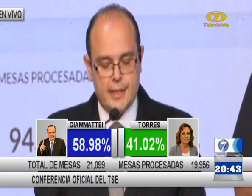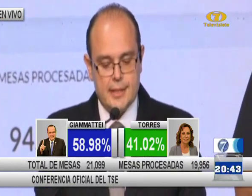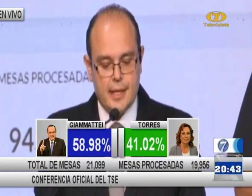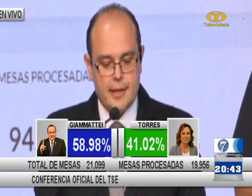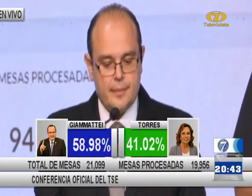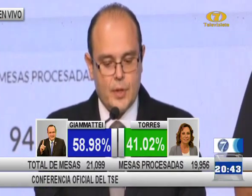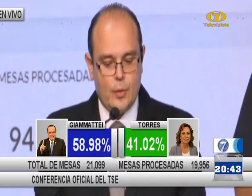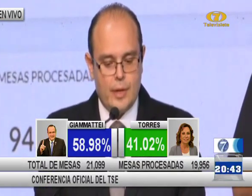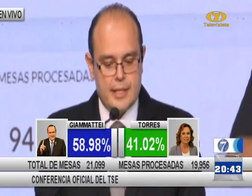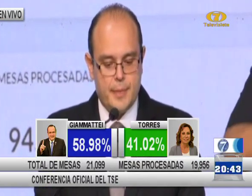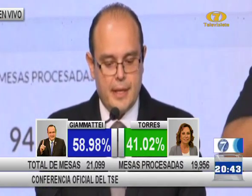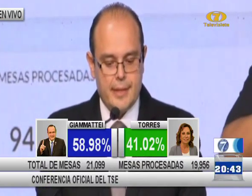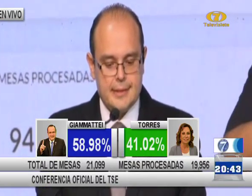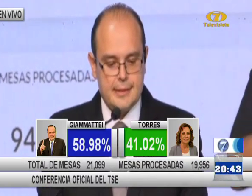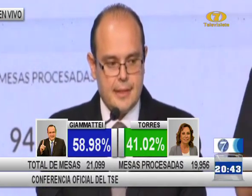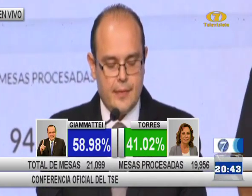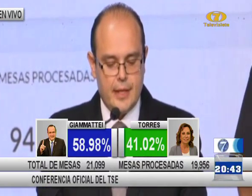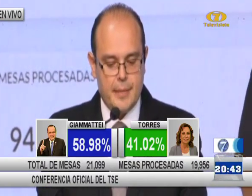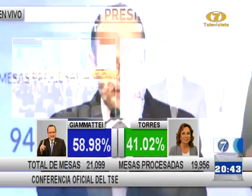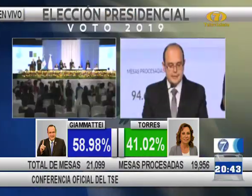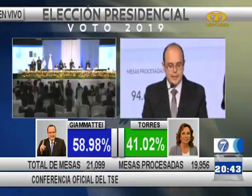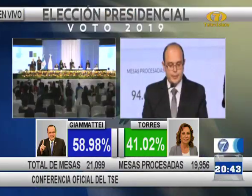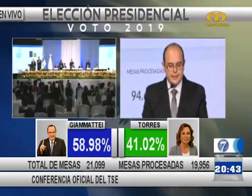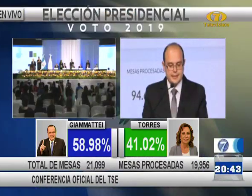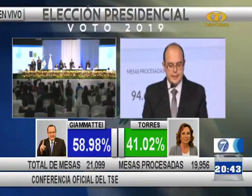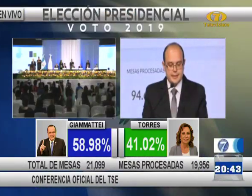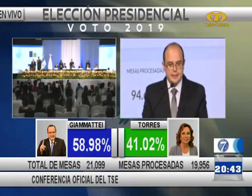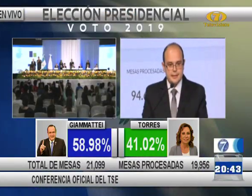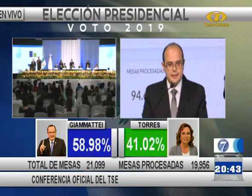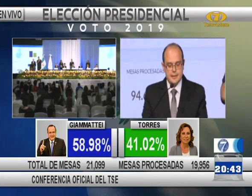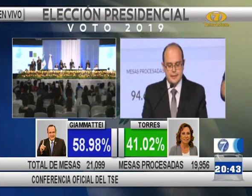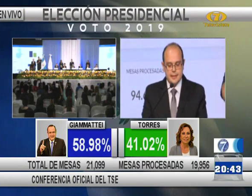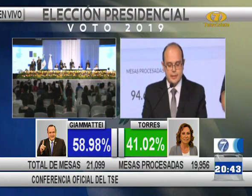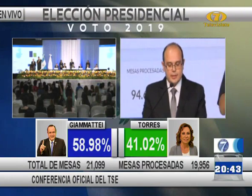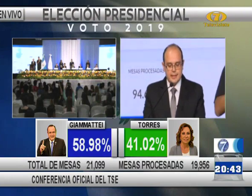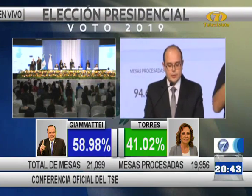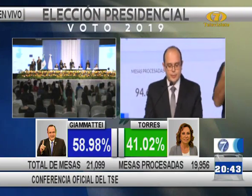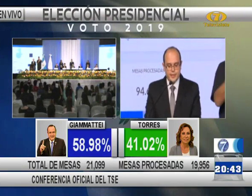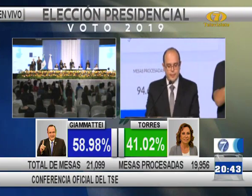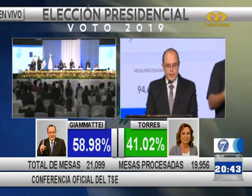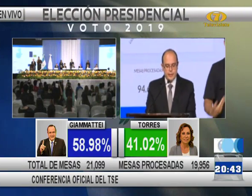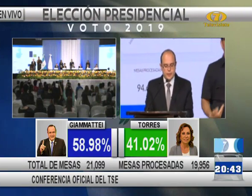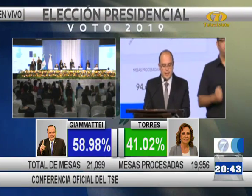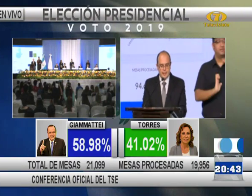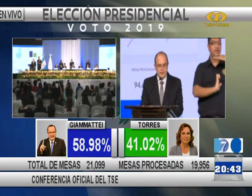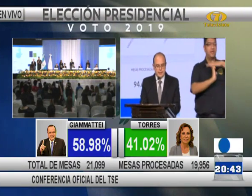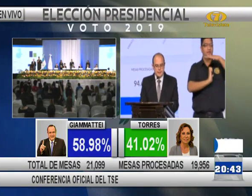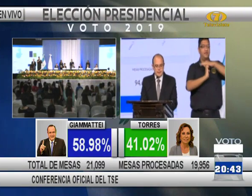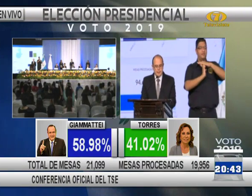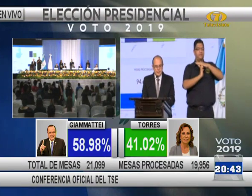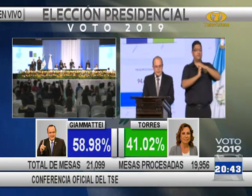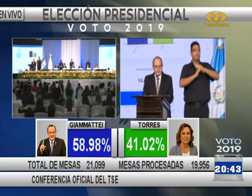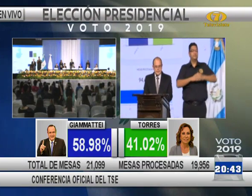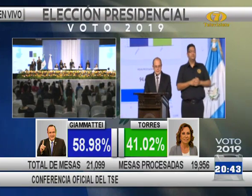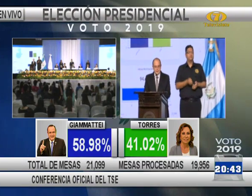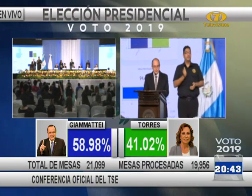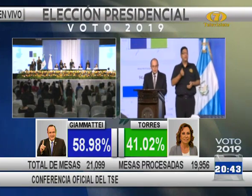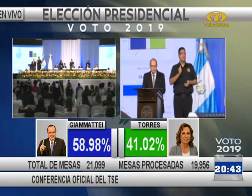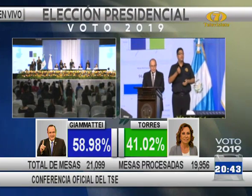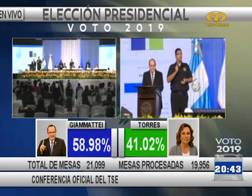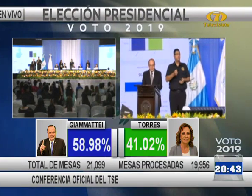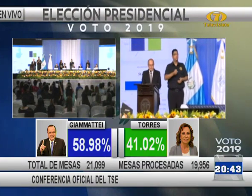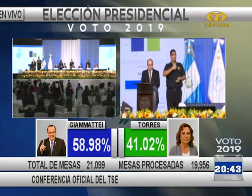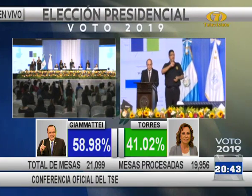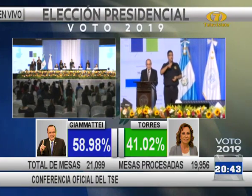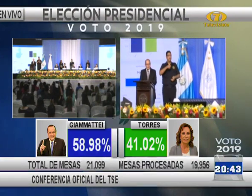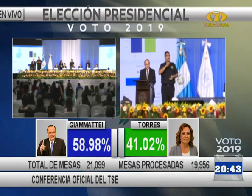Vamos a iniciar con las palabras del magistrado presidente del Tribunal Supremo Electoral, licenciado Julio